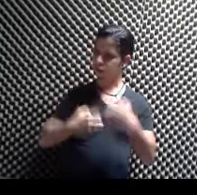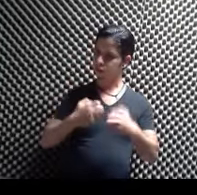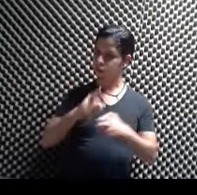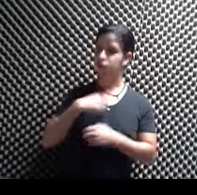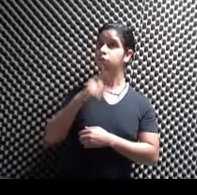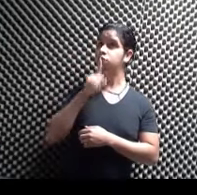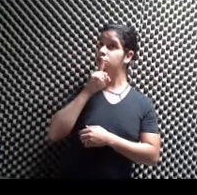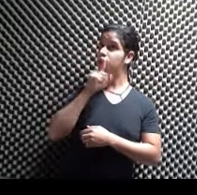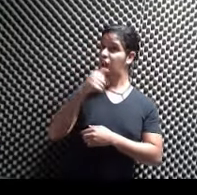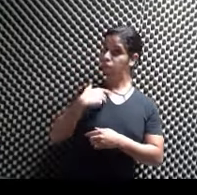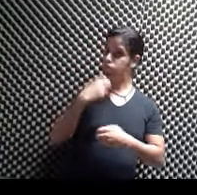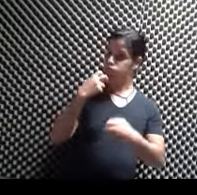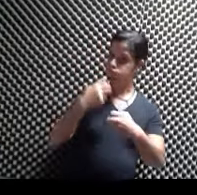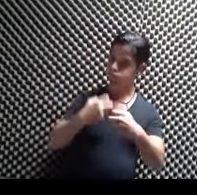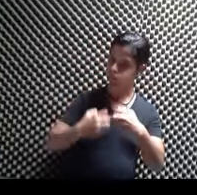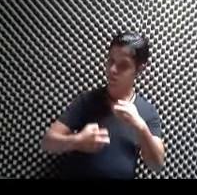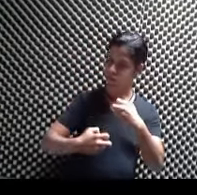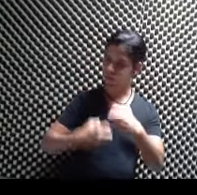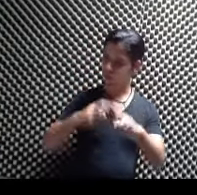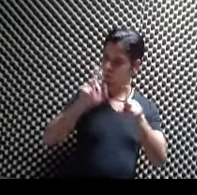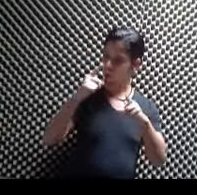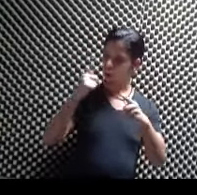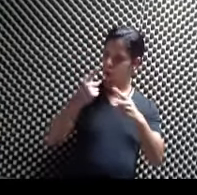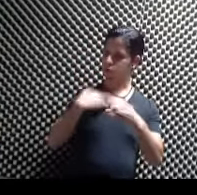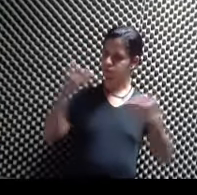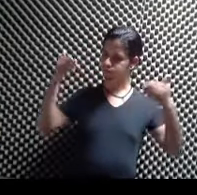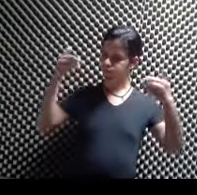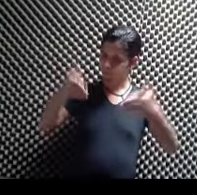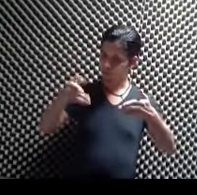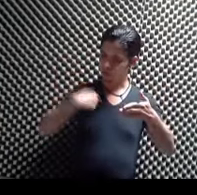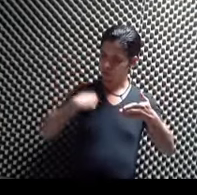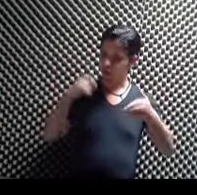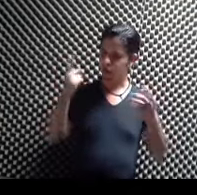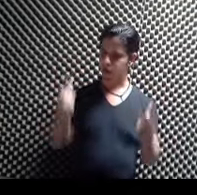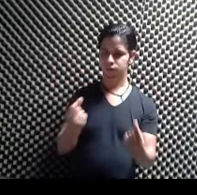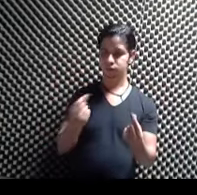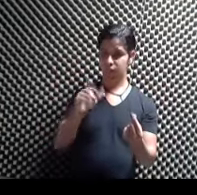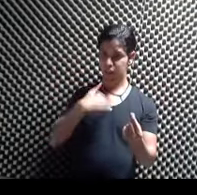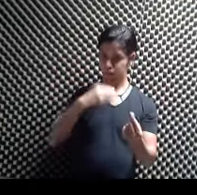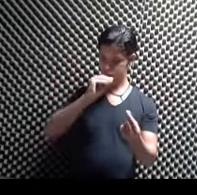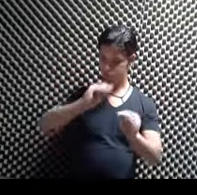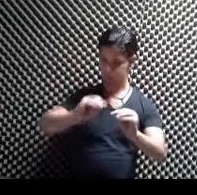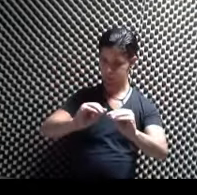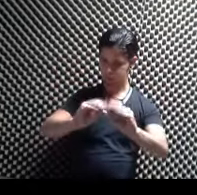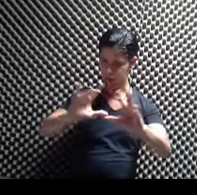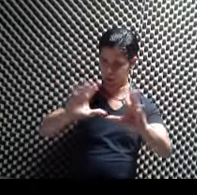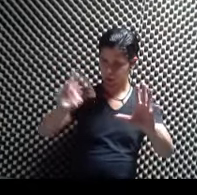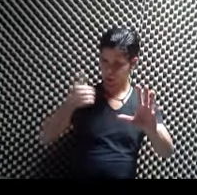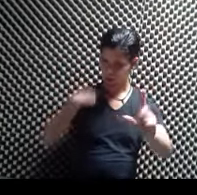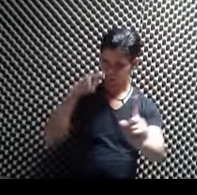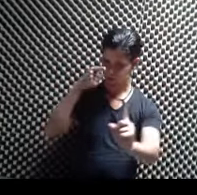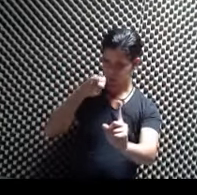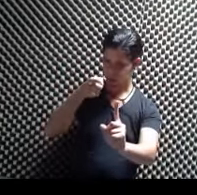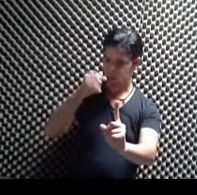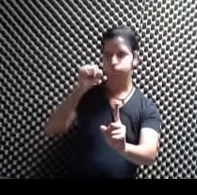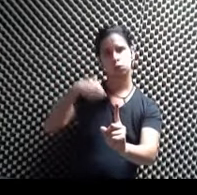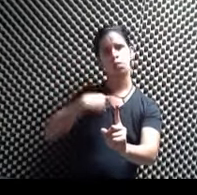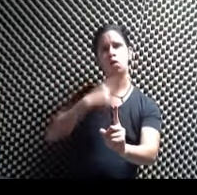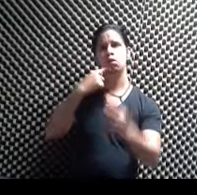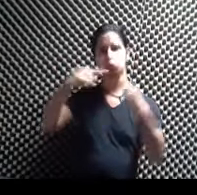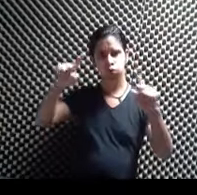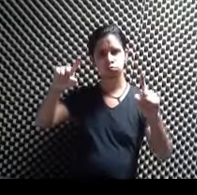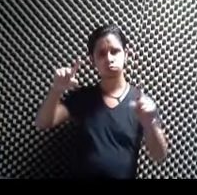hay complicaciones. Claro. Pero después que uno esté enfocado en lo que tiene que hacer. Y claro, o sea, claro, exacto, cuál es mi meta. Se puede lograr, uh-huh, ¿no?